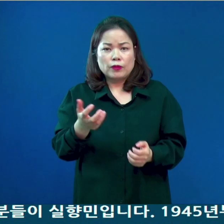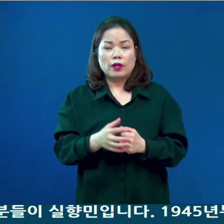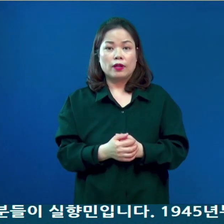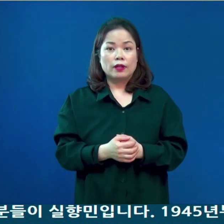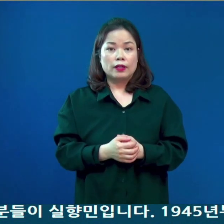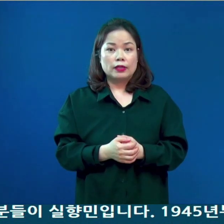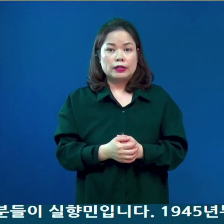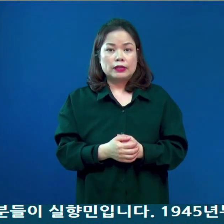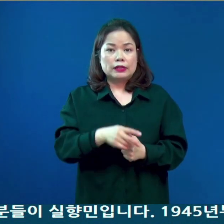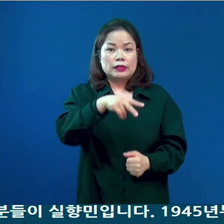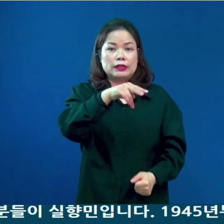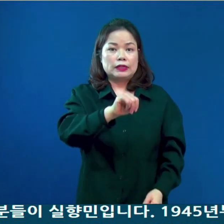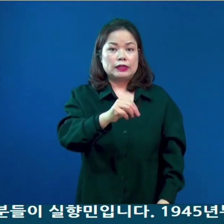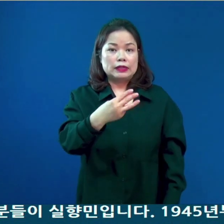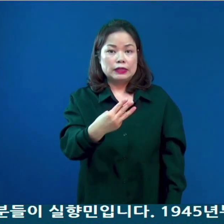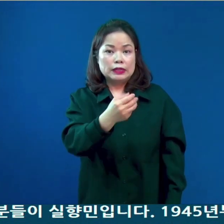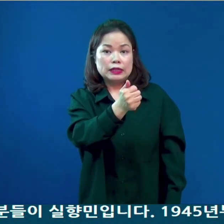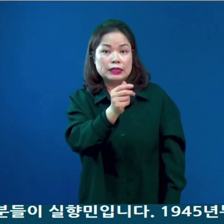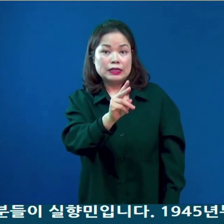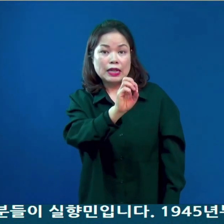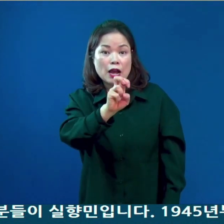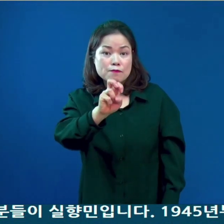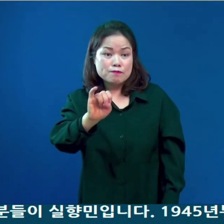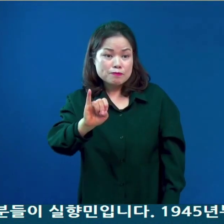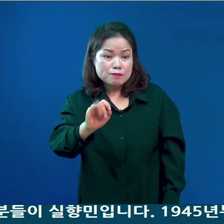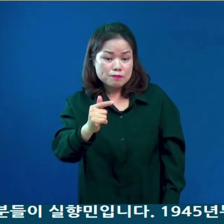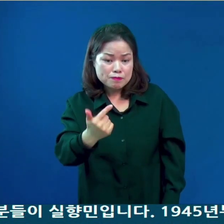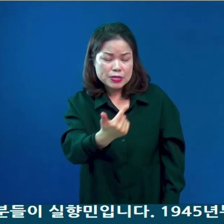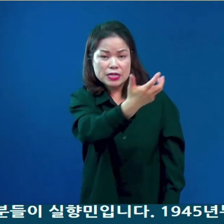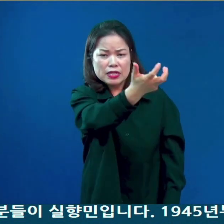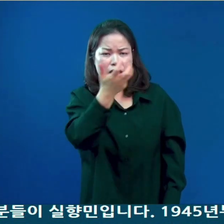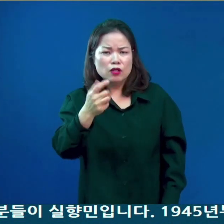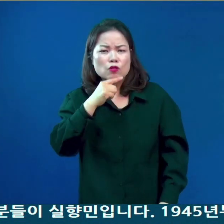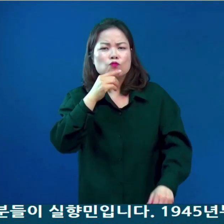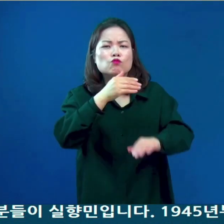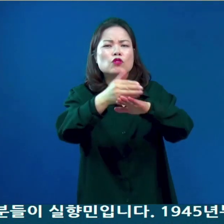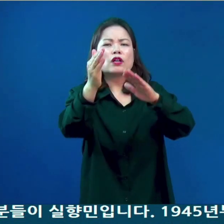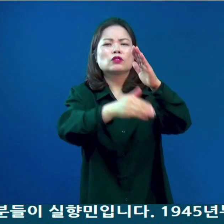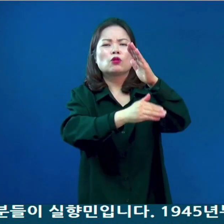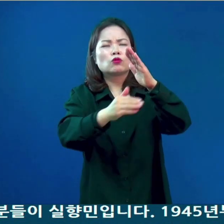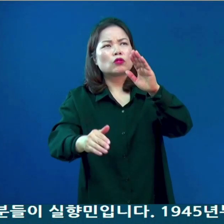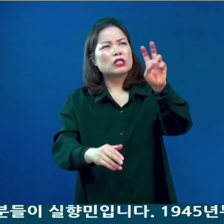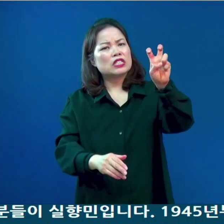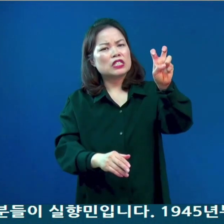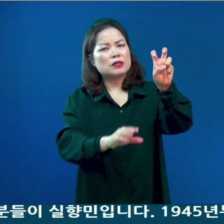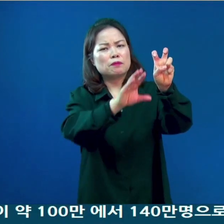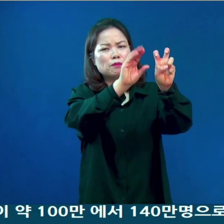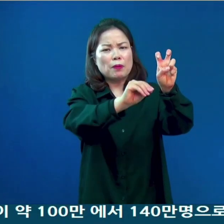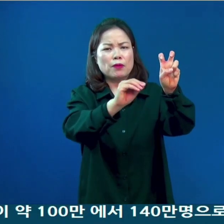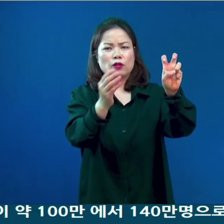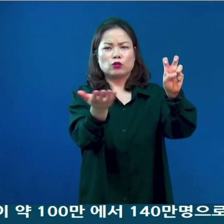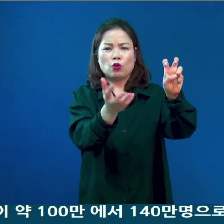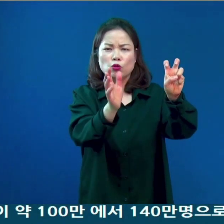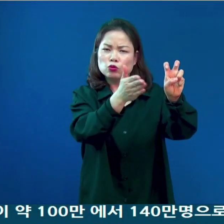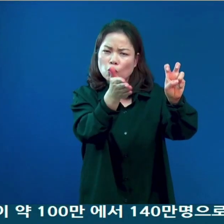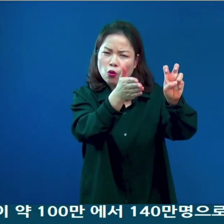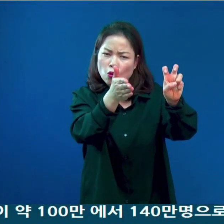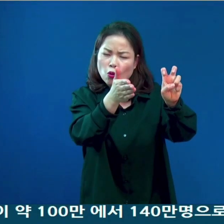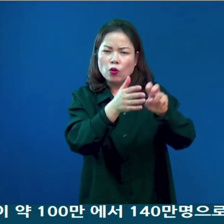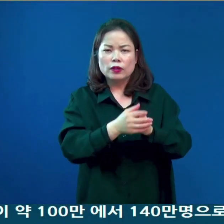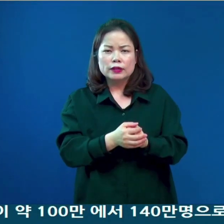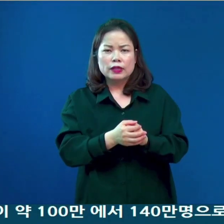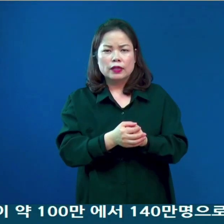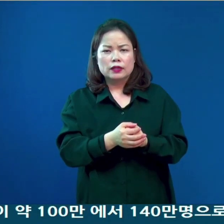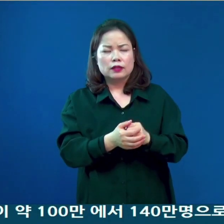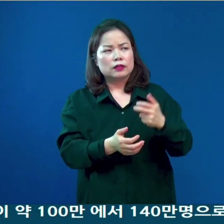그 다음에 실향민 그리스도인의 비율이 어느 정도 됐느냐? 북한 성도가 한 20만 명 당시에 됐는데 그 중에